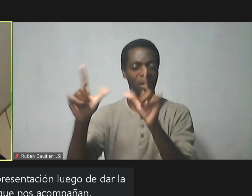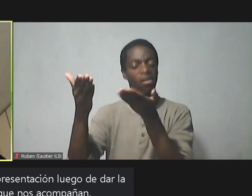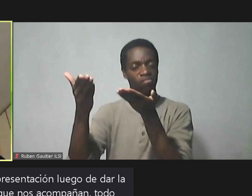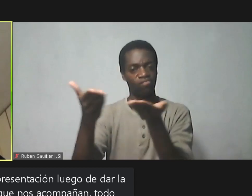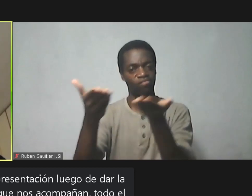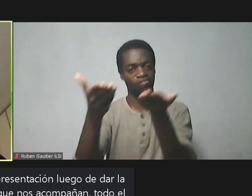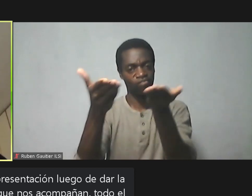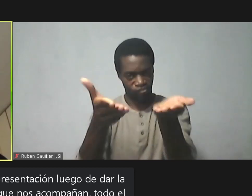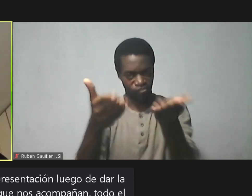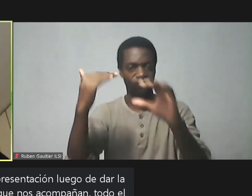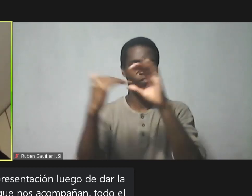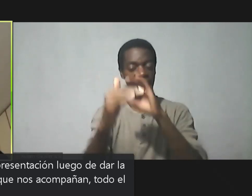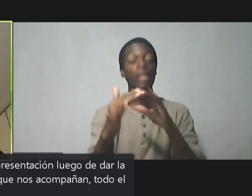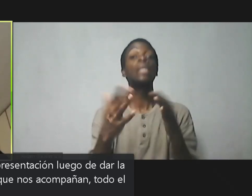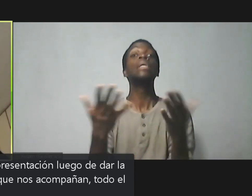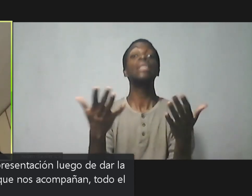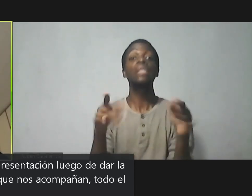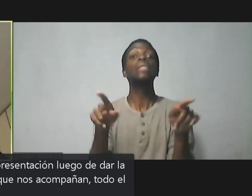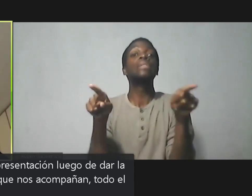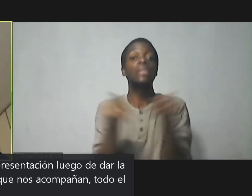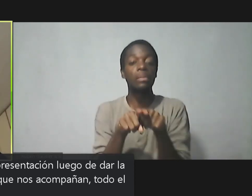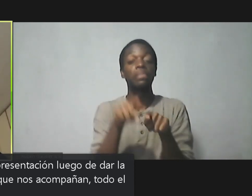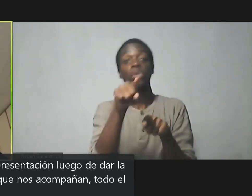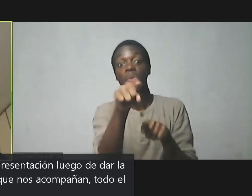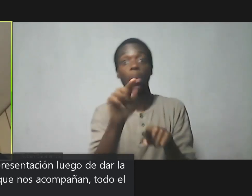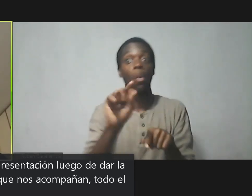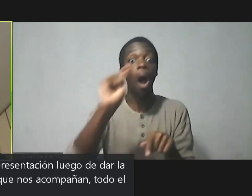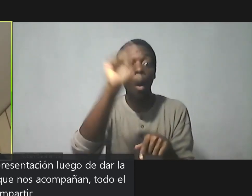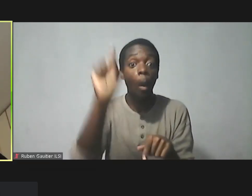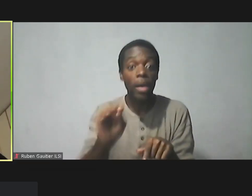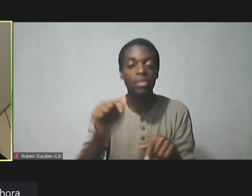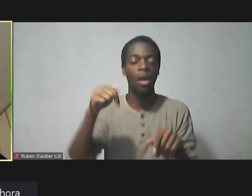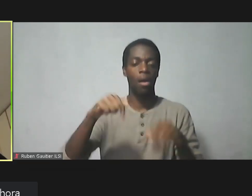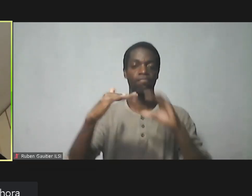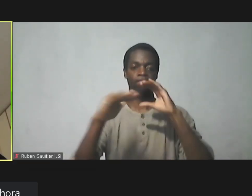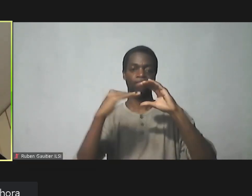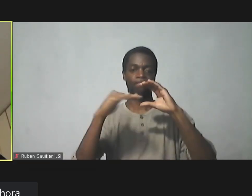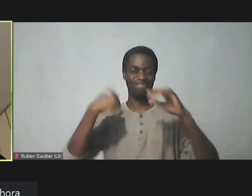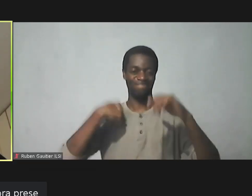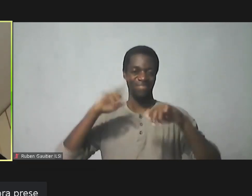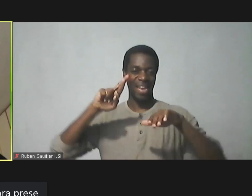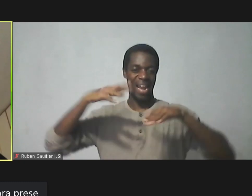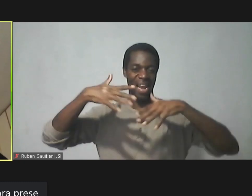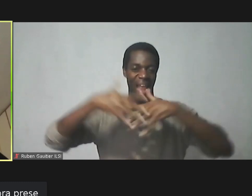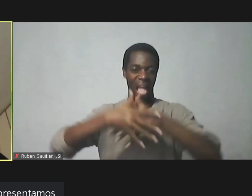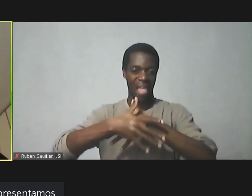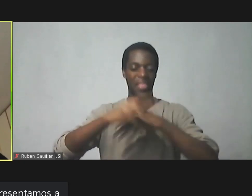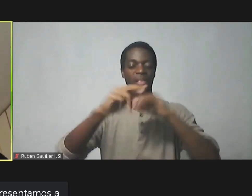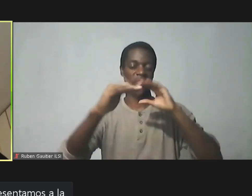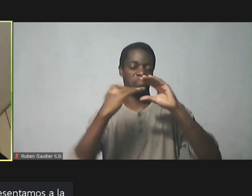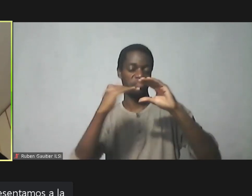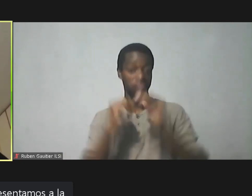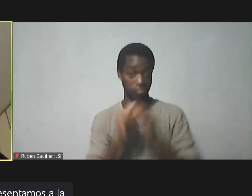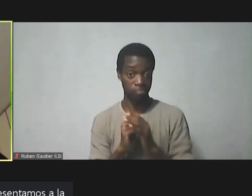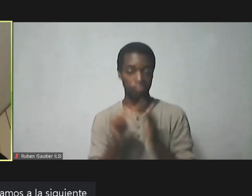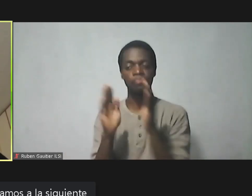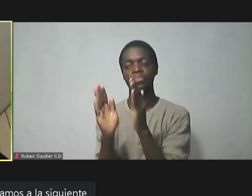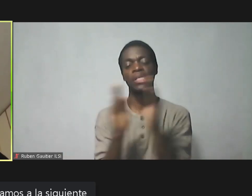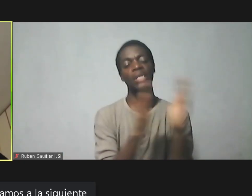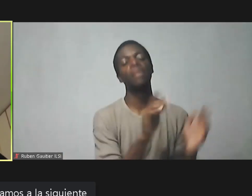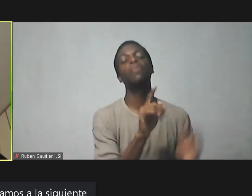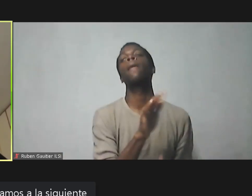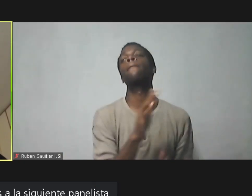correo de Riaz. Bueno, ahora vamos a presentar a nuestra siguiente panelista. Realmente tenemos